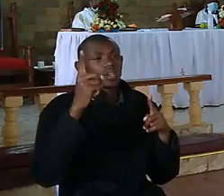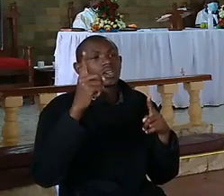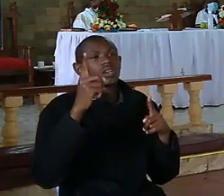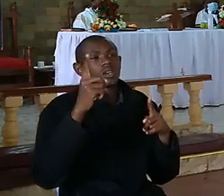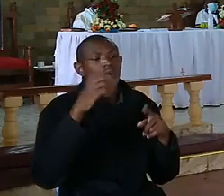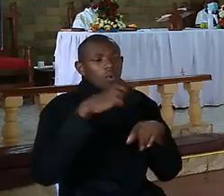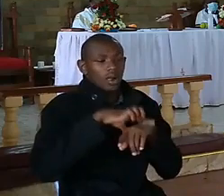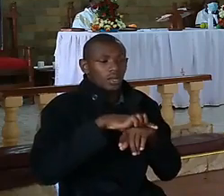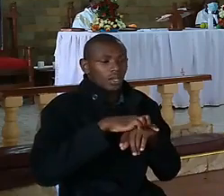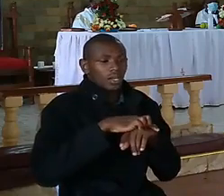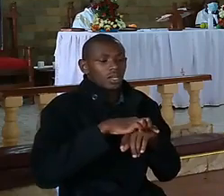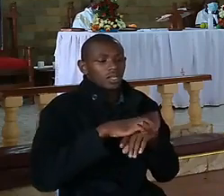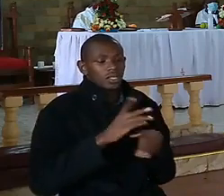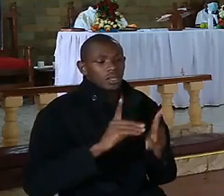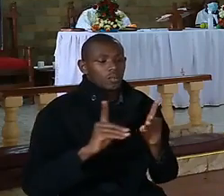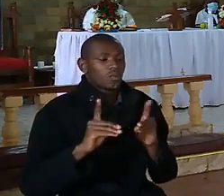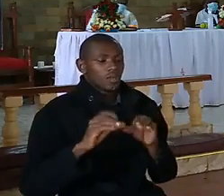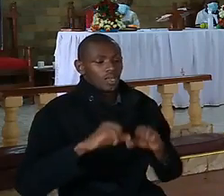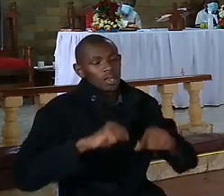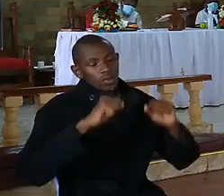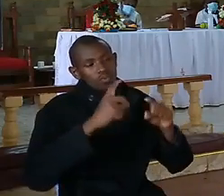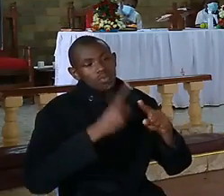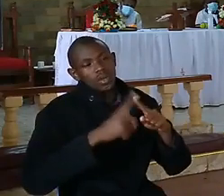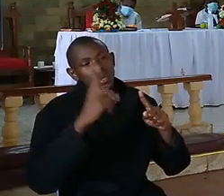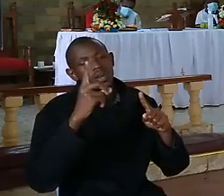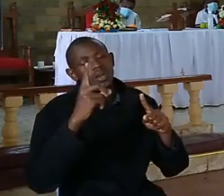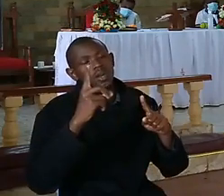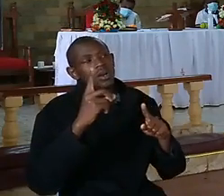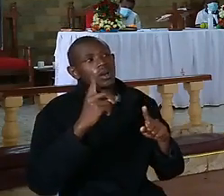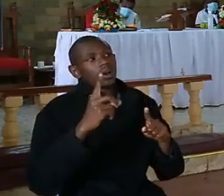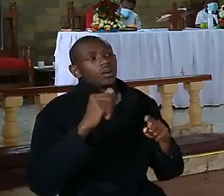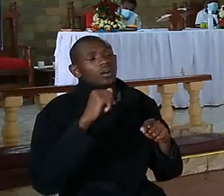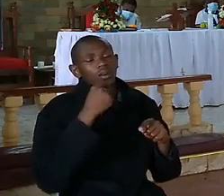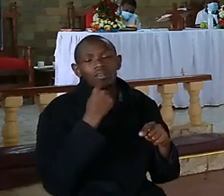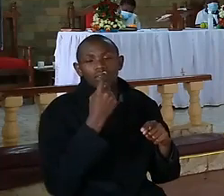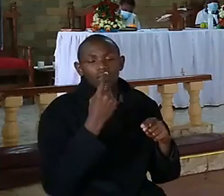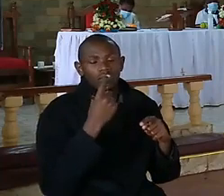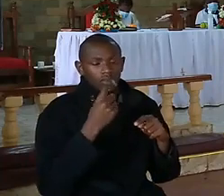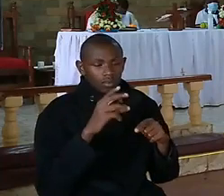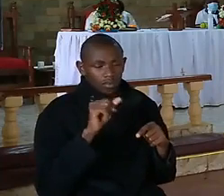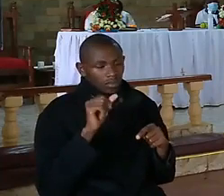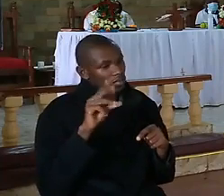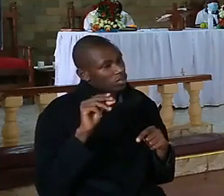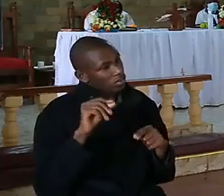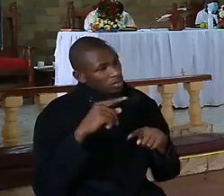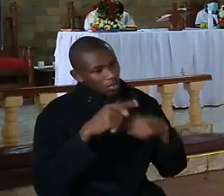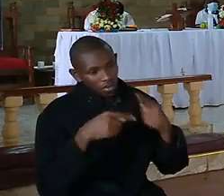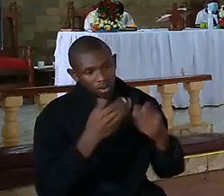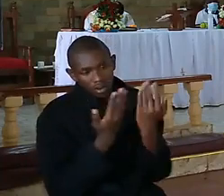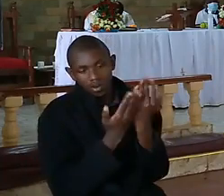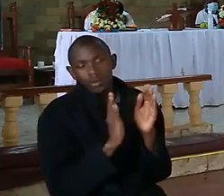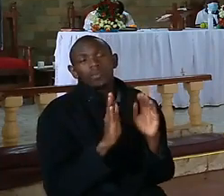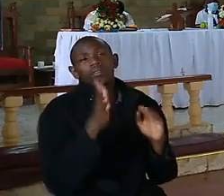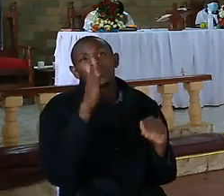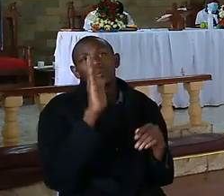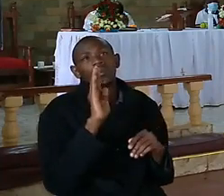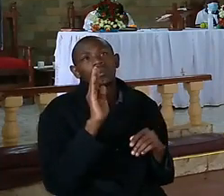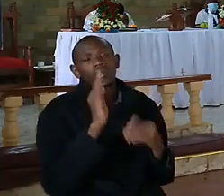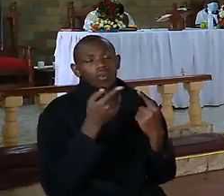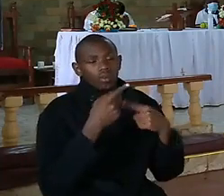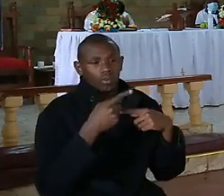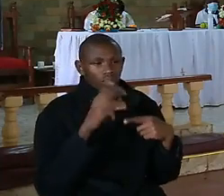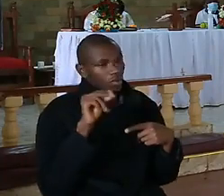mũgũtoria endwa akwa thĩinĩ wa mwathani tũtiumĩte nja ya maitho ma Ngai ona twathũngũthio tũtiumĩte nja ya maitho ma